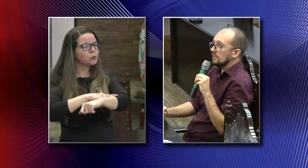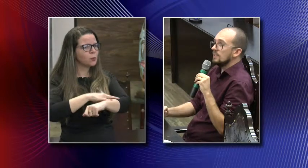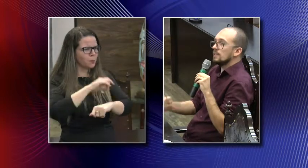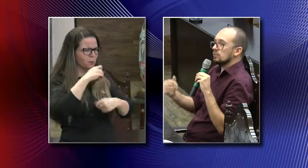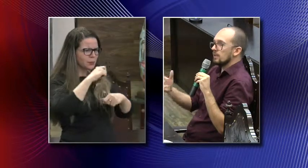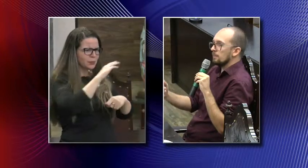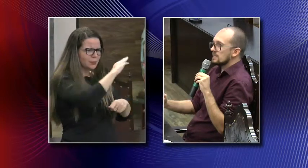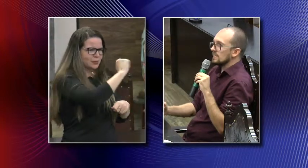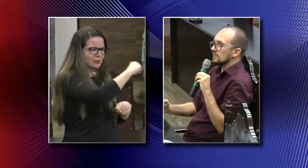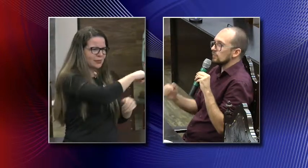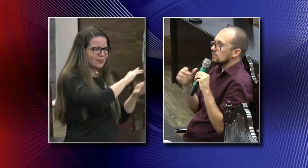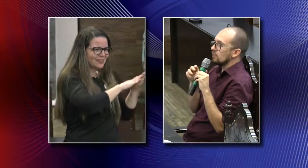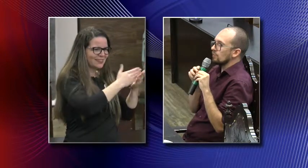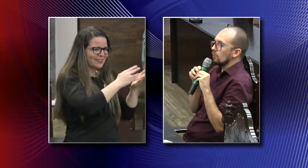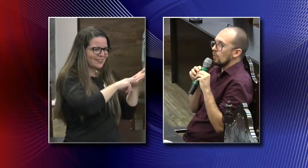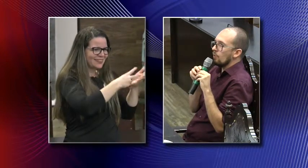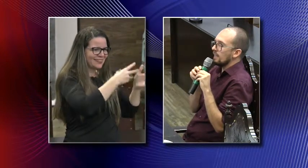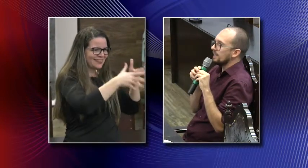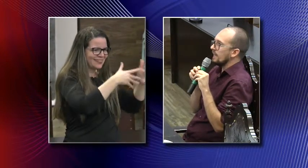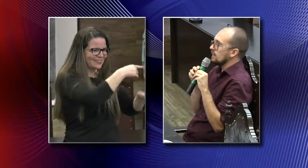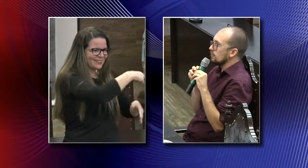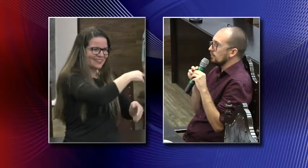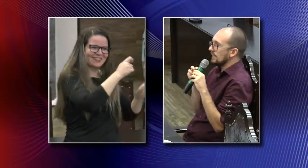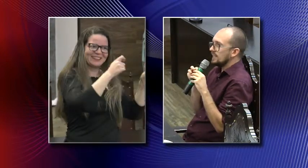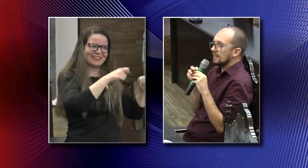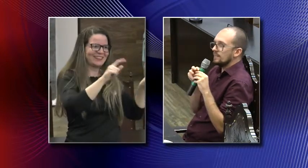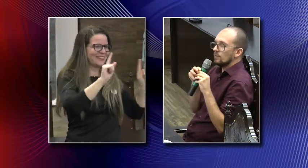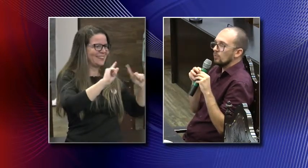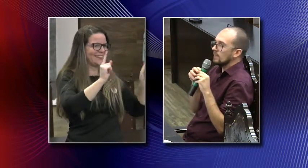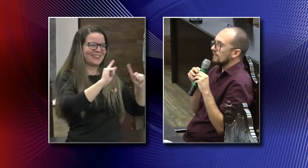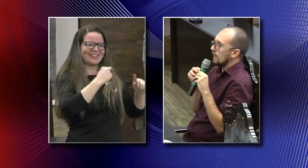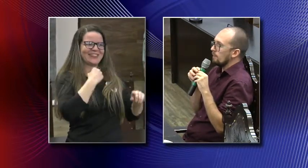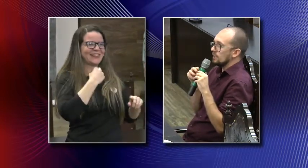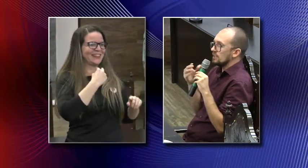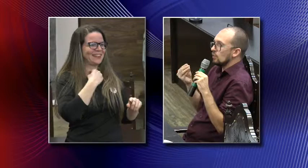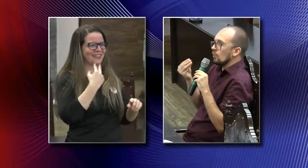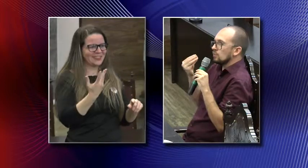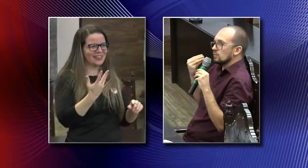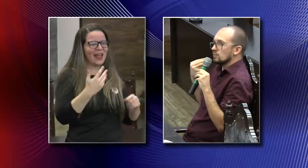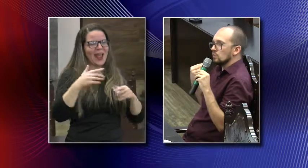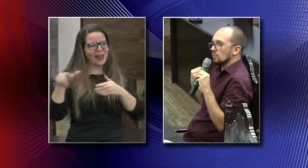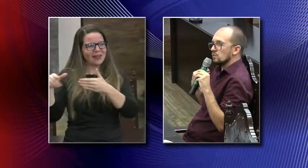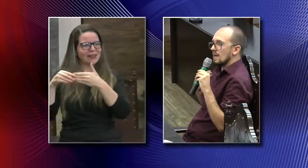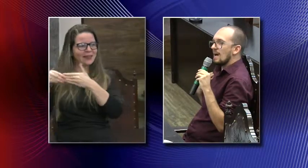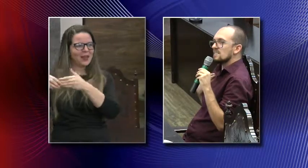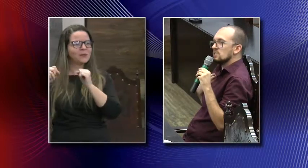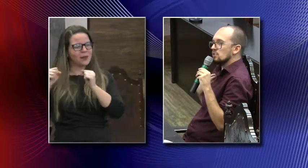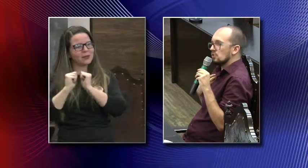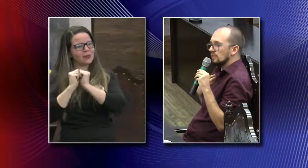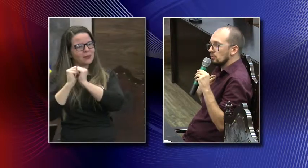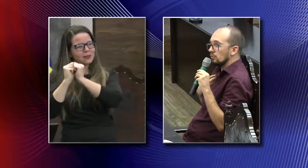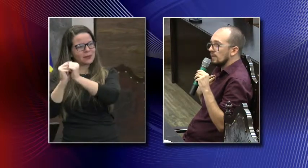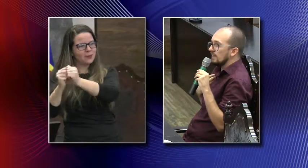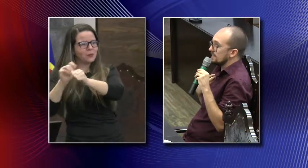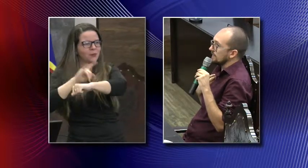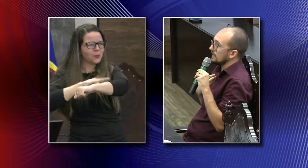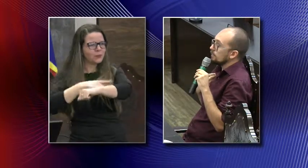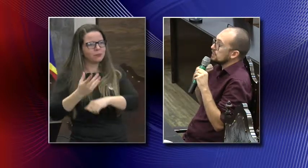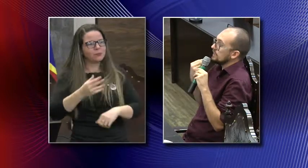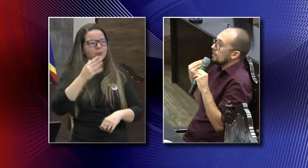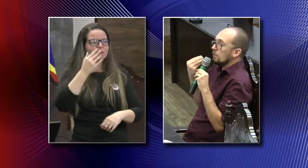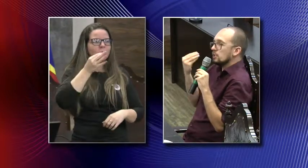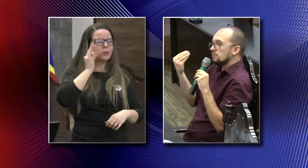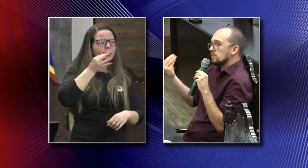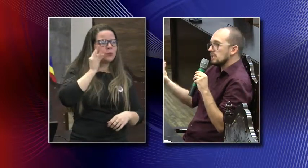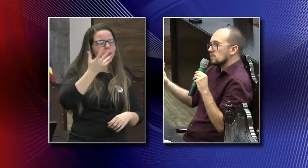da outra, estou aqui apresentando. Se eu vou ao banheiro e aqui tem um intérprete e outros surdos assistindo, esse